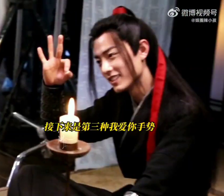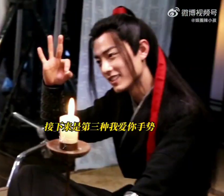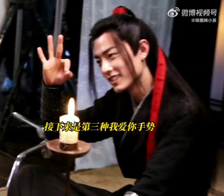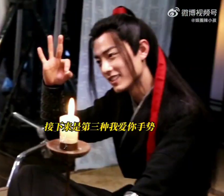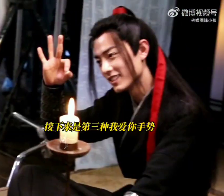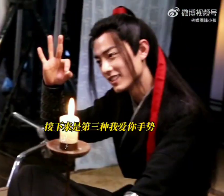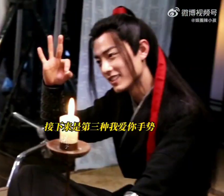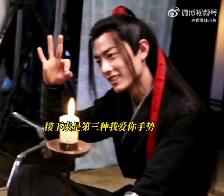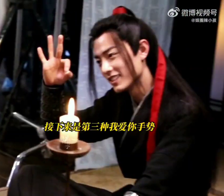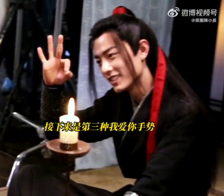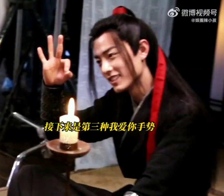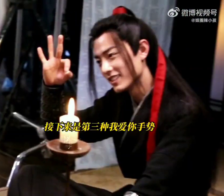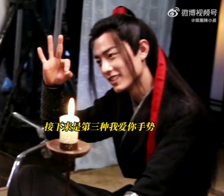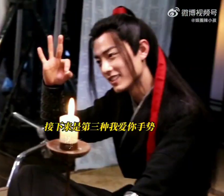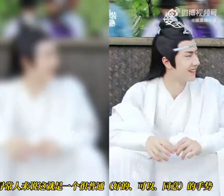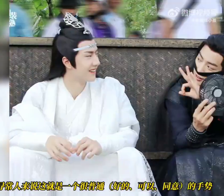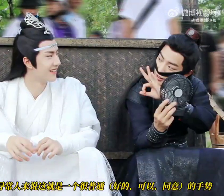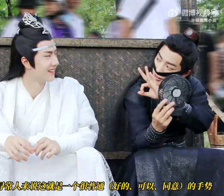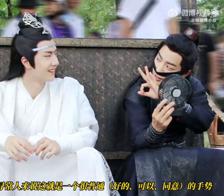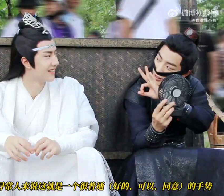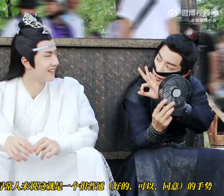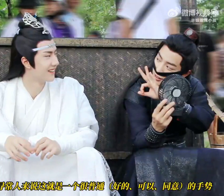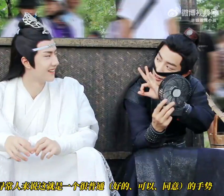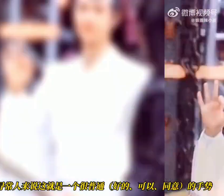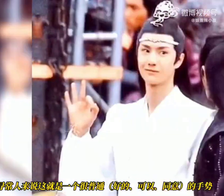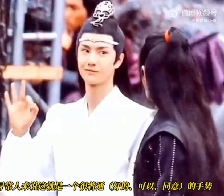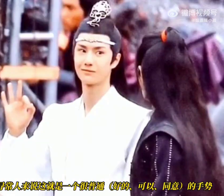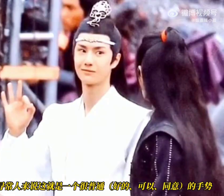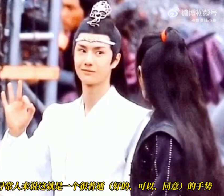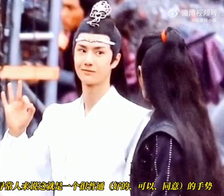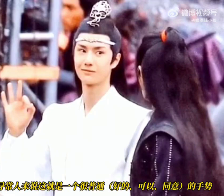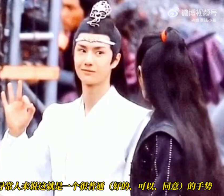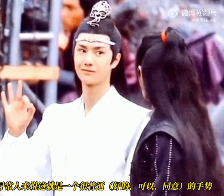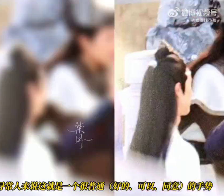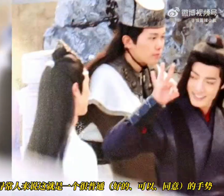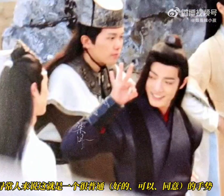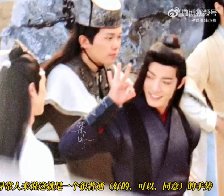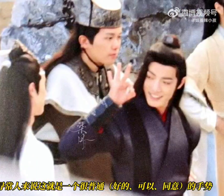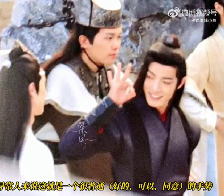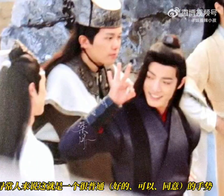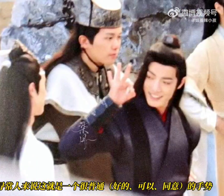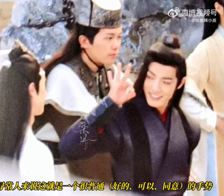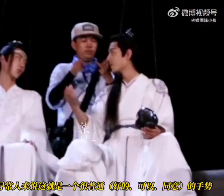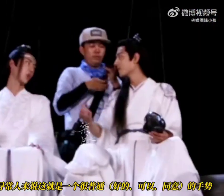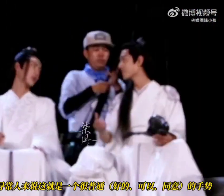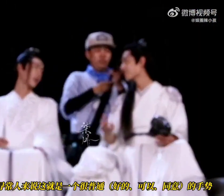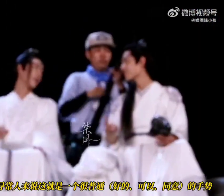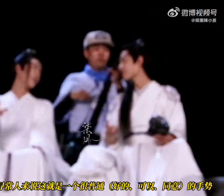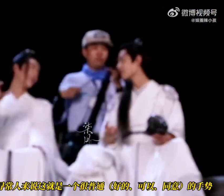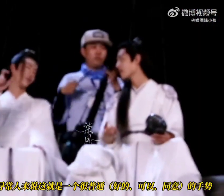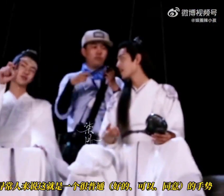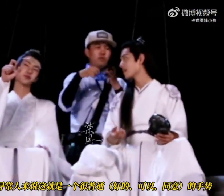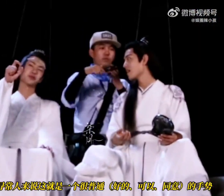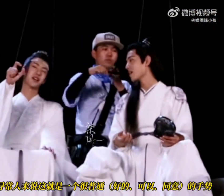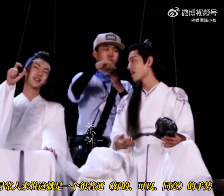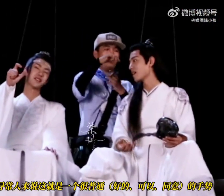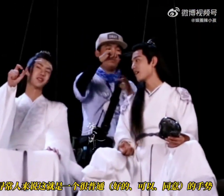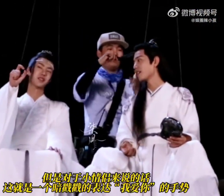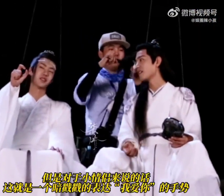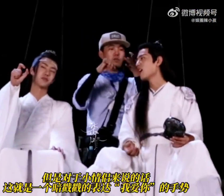三种我爱你手势，对于寻常人来说，这就是一个很普通好的可以同意的手势，但是对